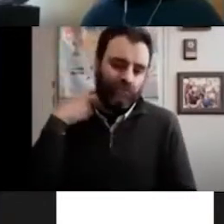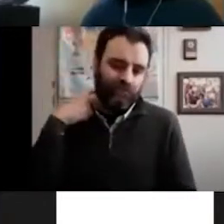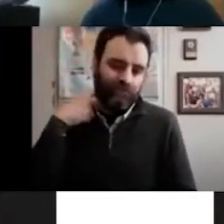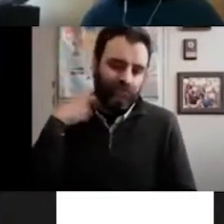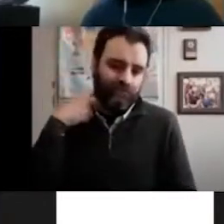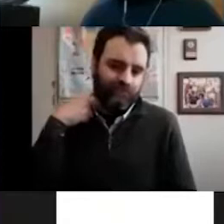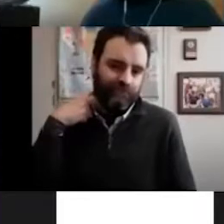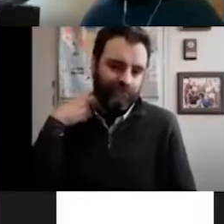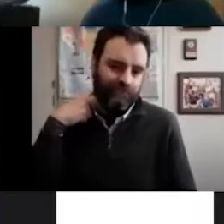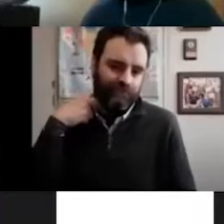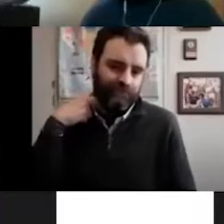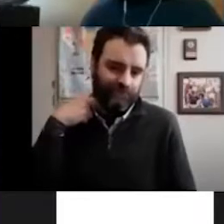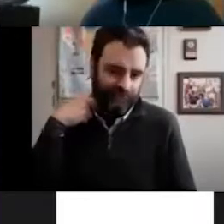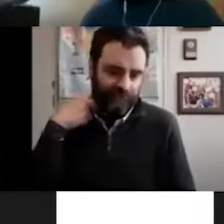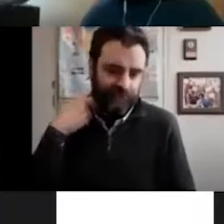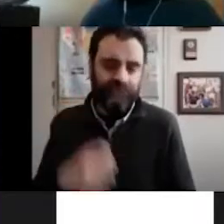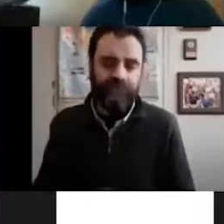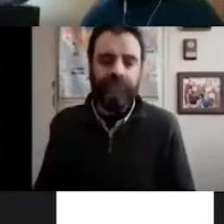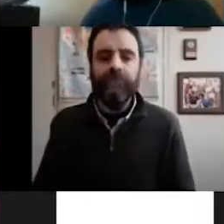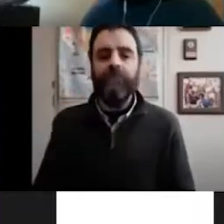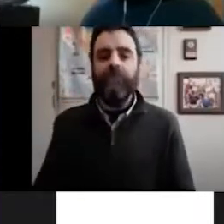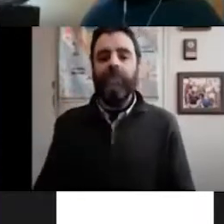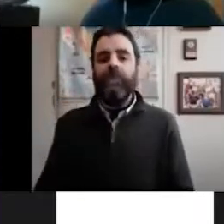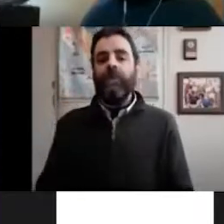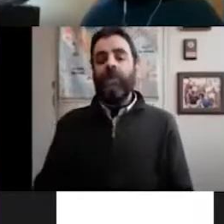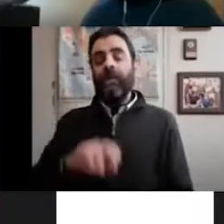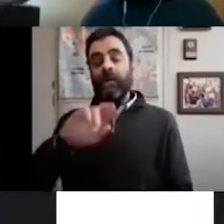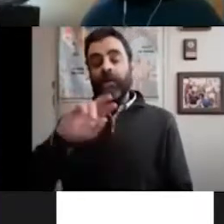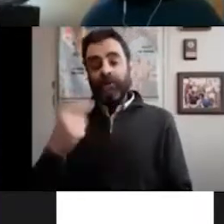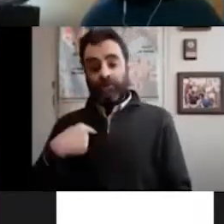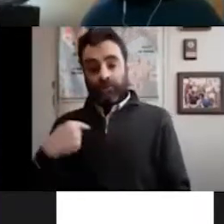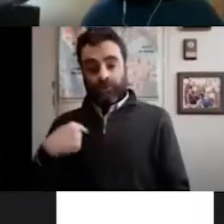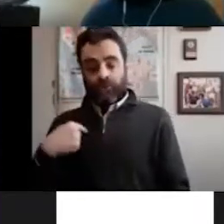La profesora Verónica es la directora del Instituto de la Sordera.